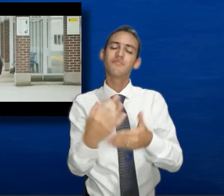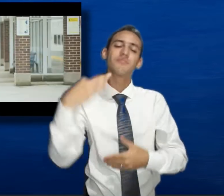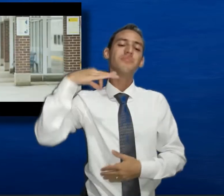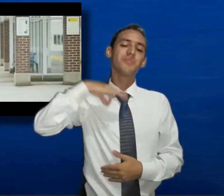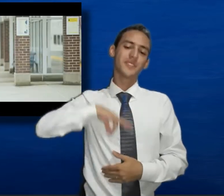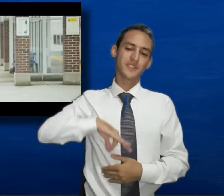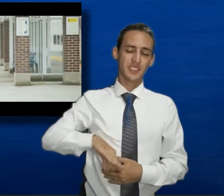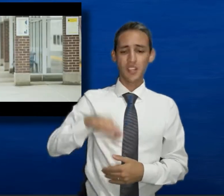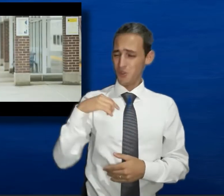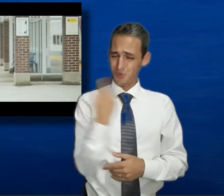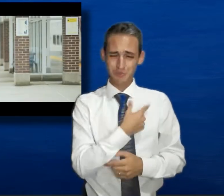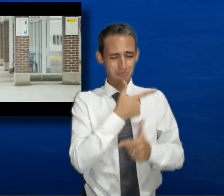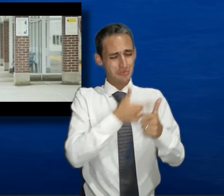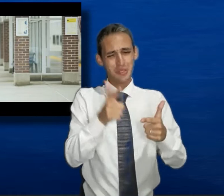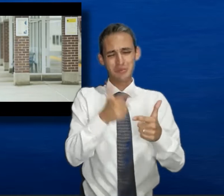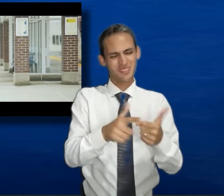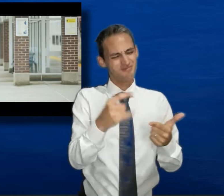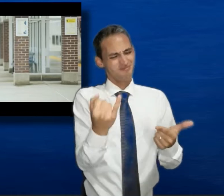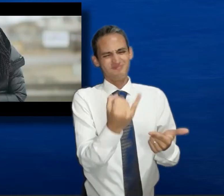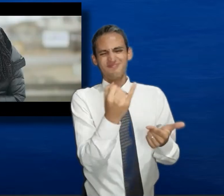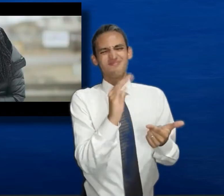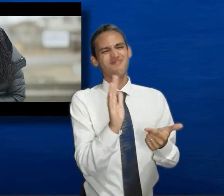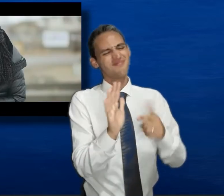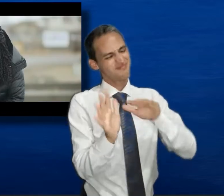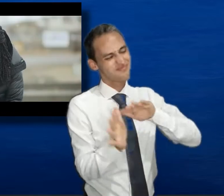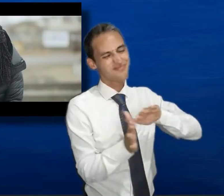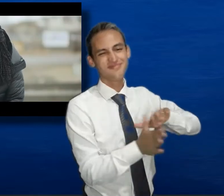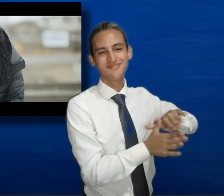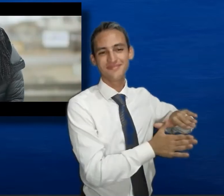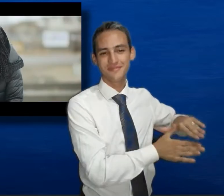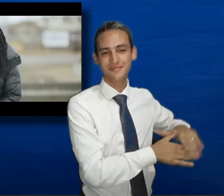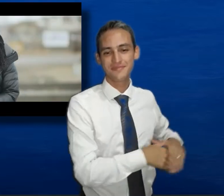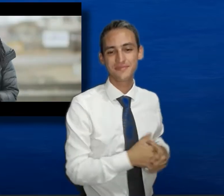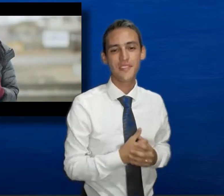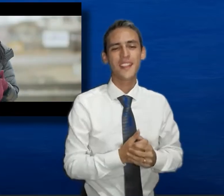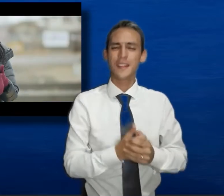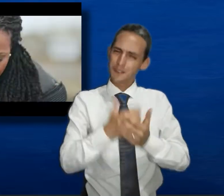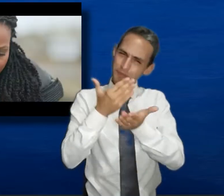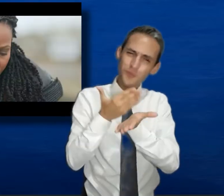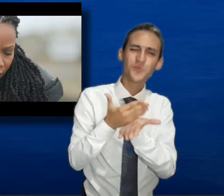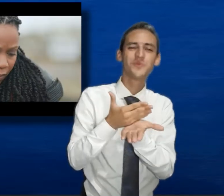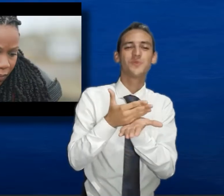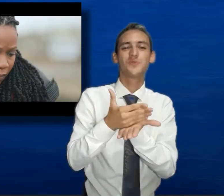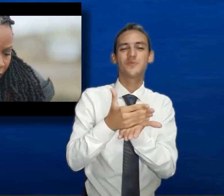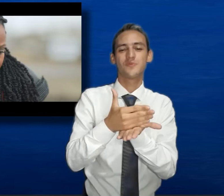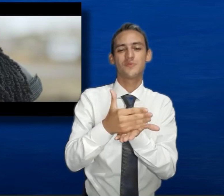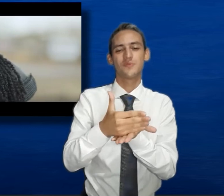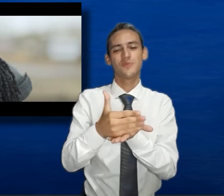'Tis better far for us to strive, our